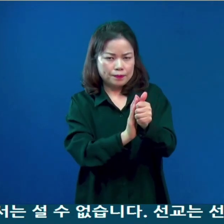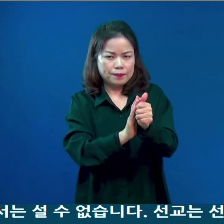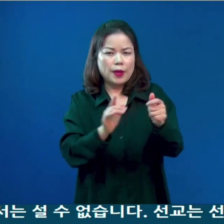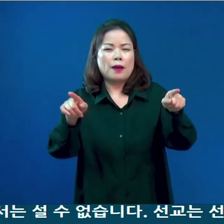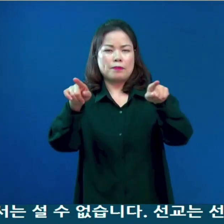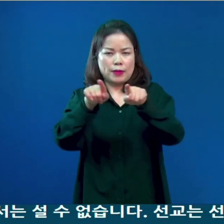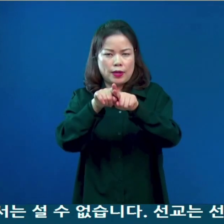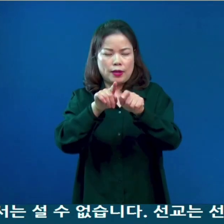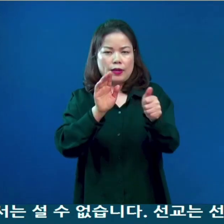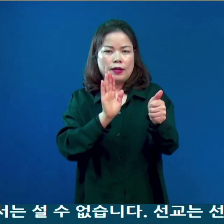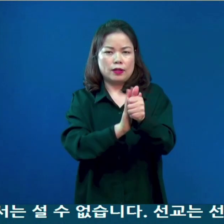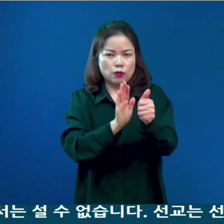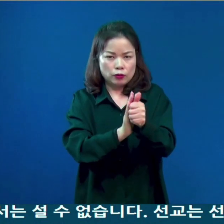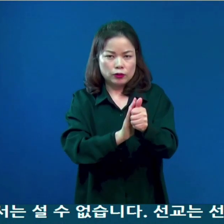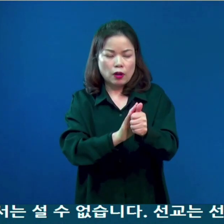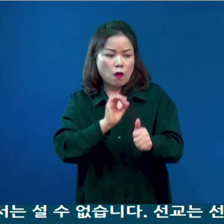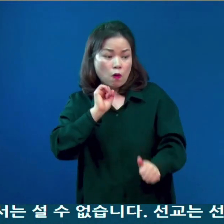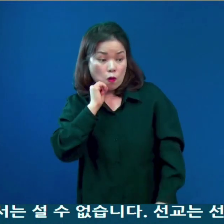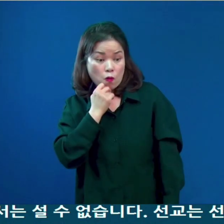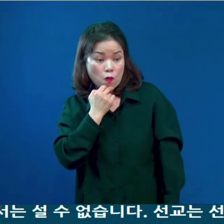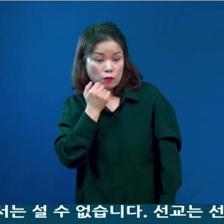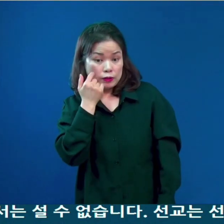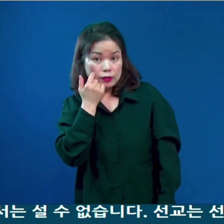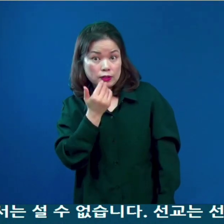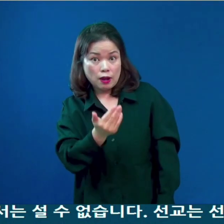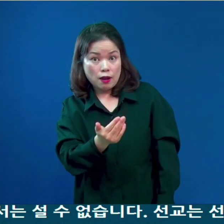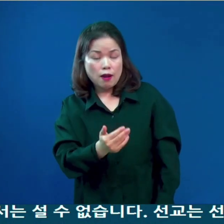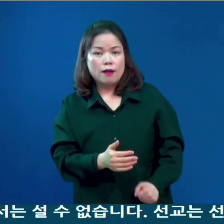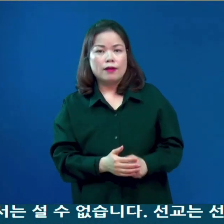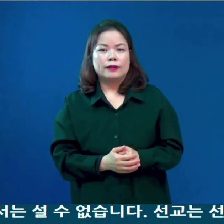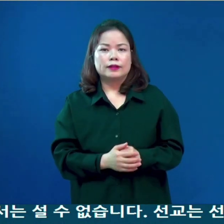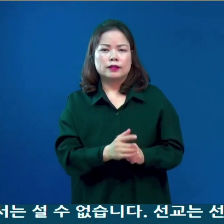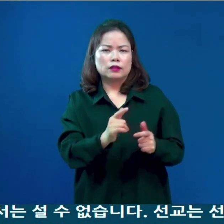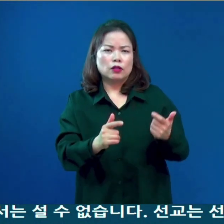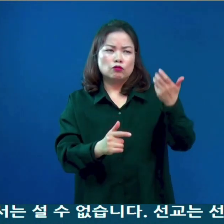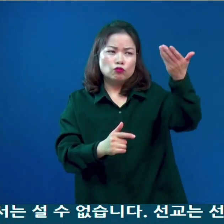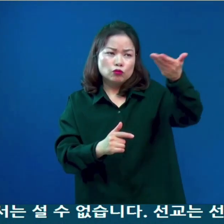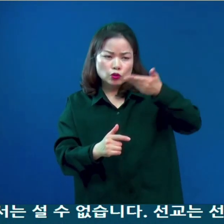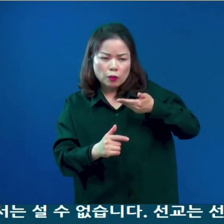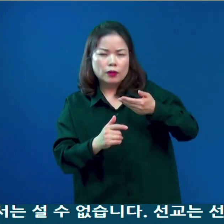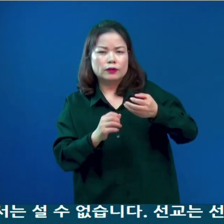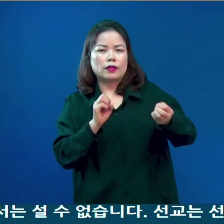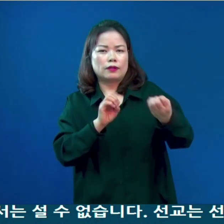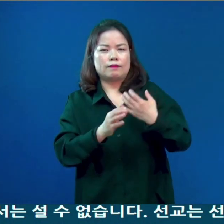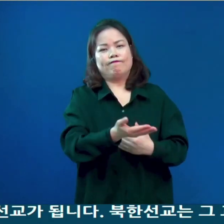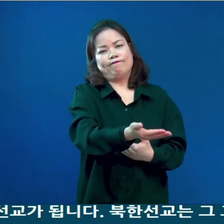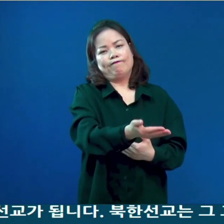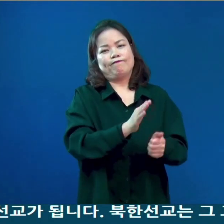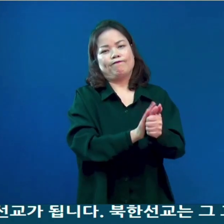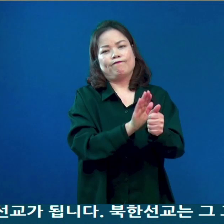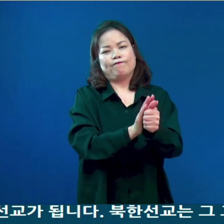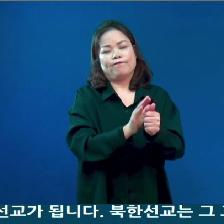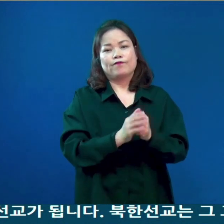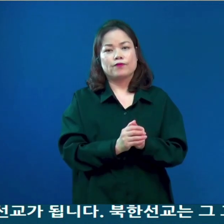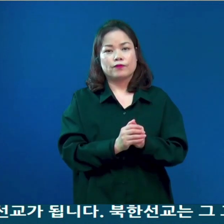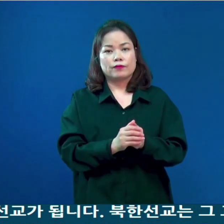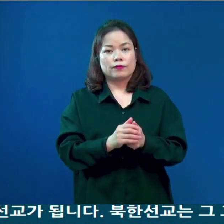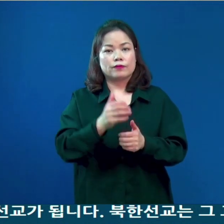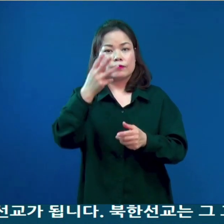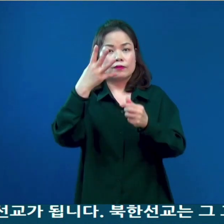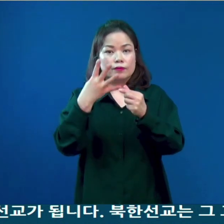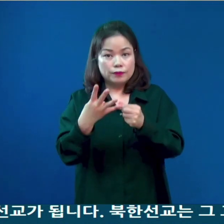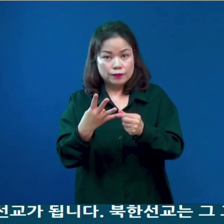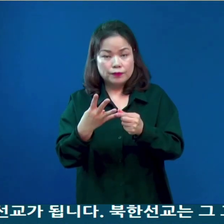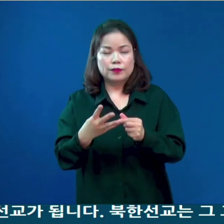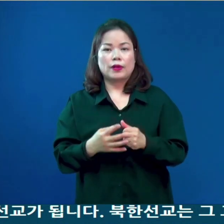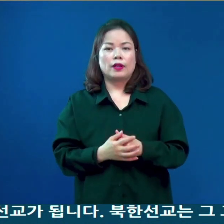가자. 어려운 건 없느냐? 옆에서 그들이 물어볼 때 같이 하는 거예요. 그 다음에 마지막 단계는